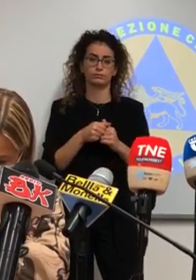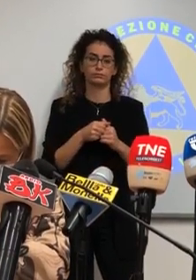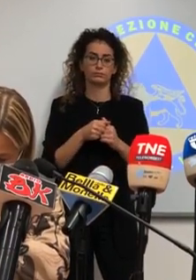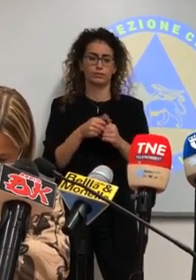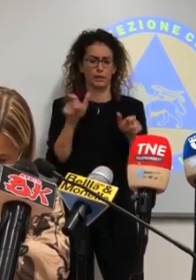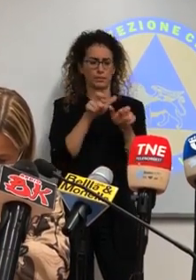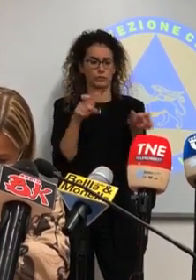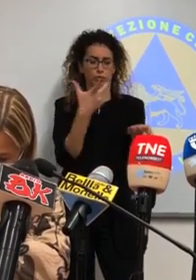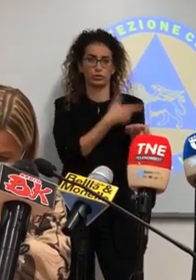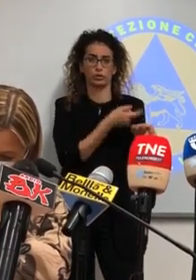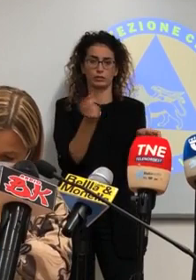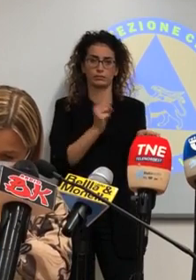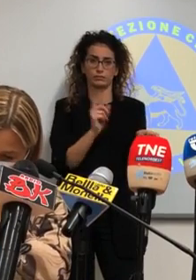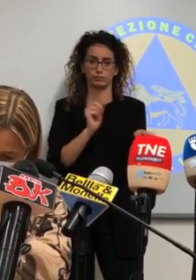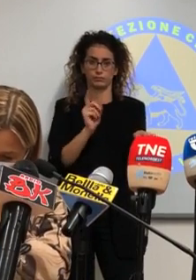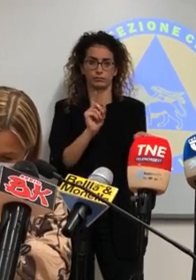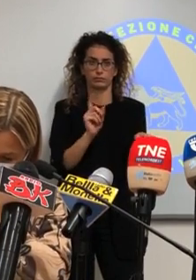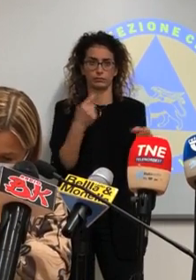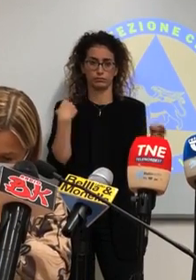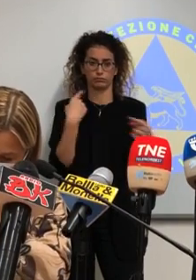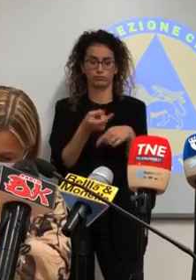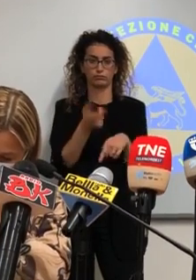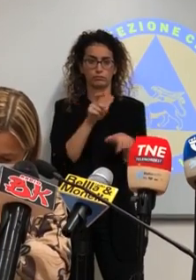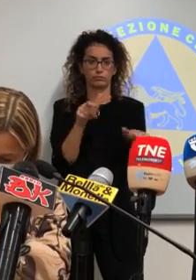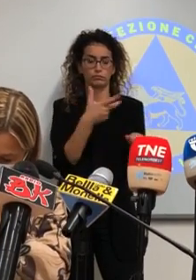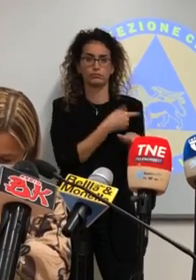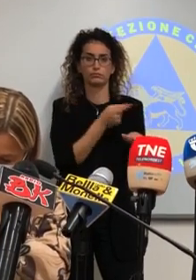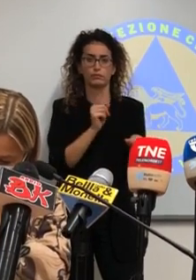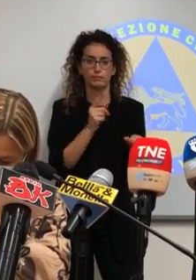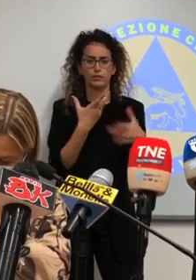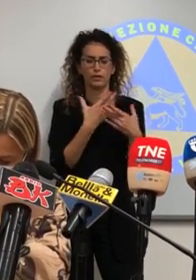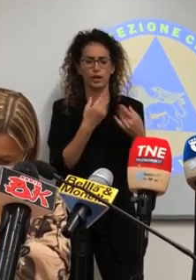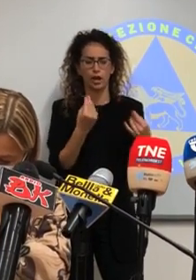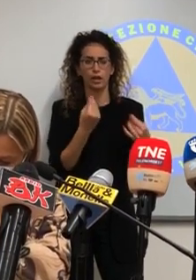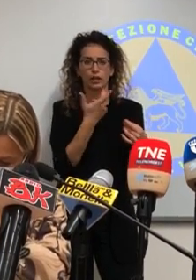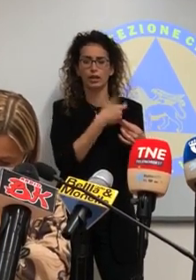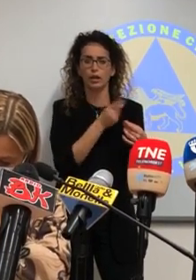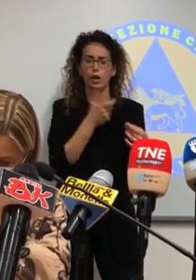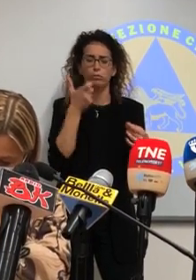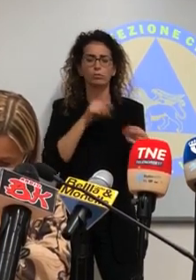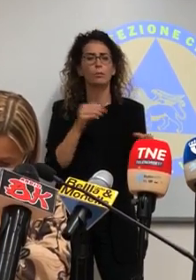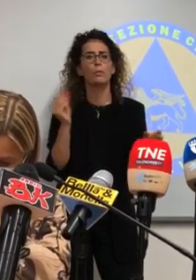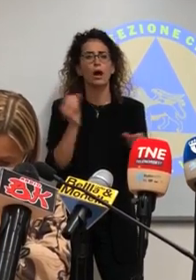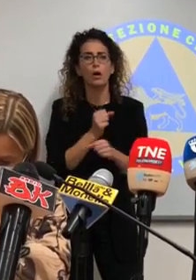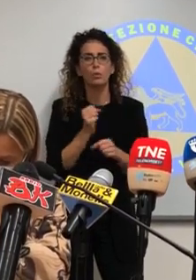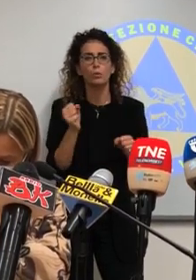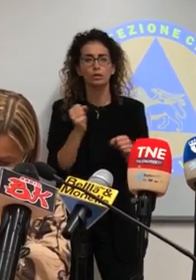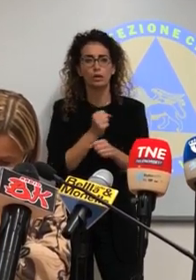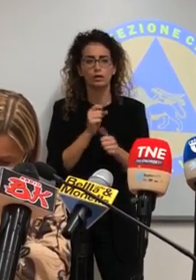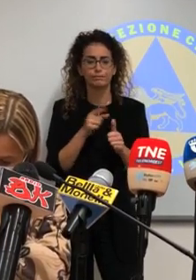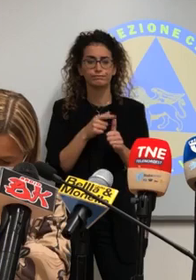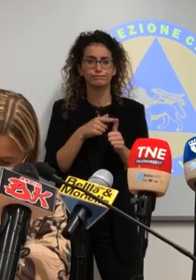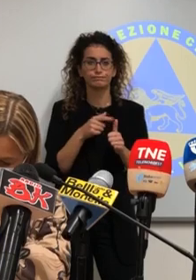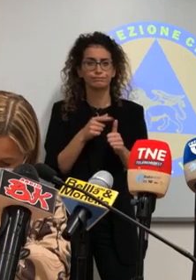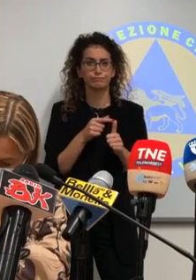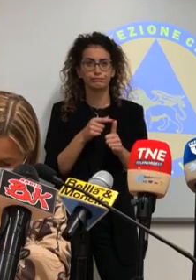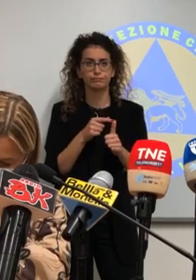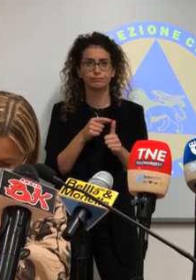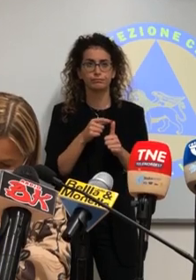le persone che non si sono vaccinate ad oggi, molte non l'hanno fatto perché hanno paura, hanno avuto